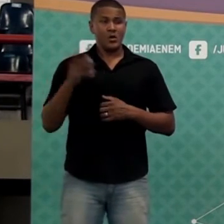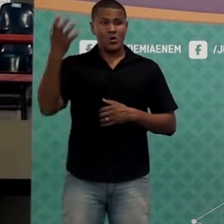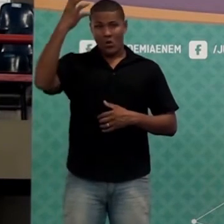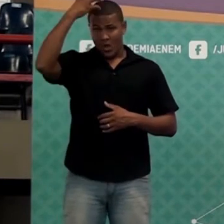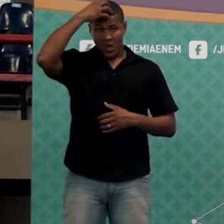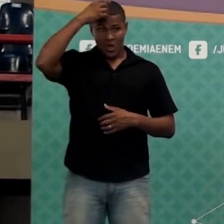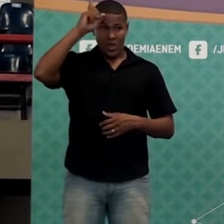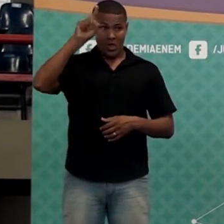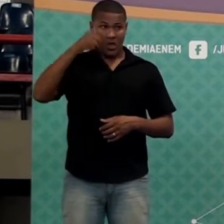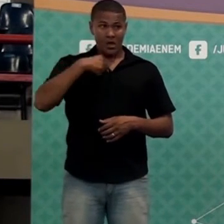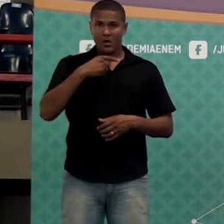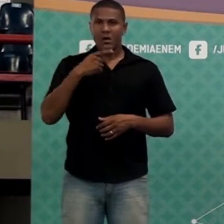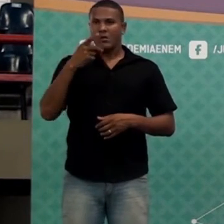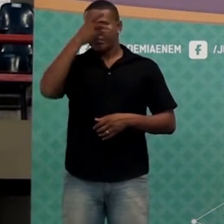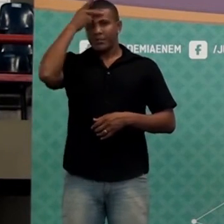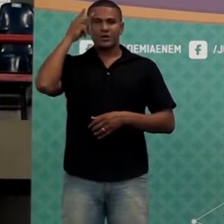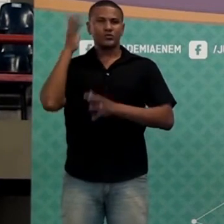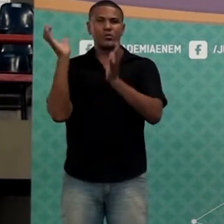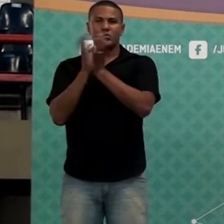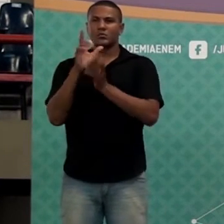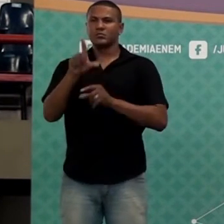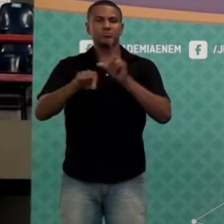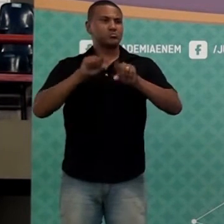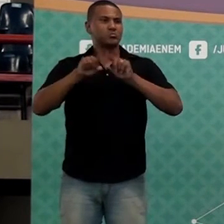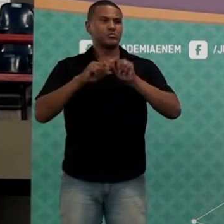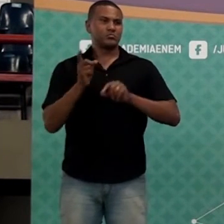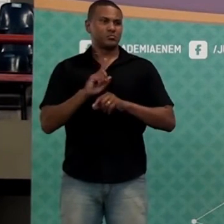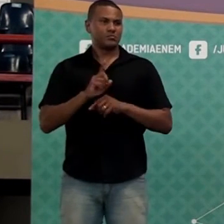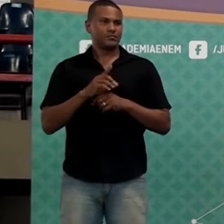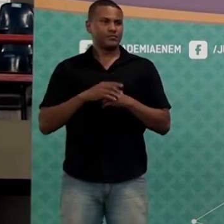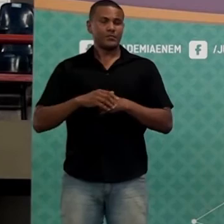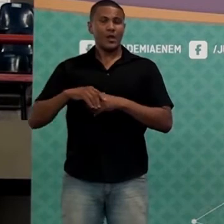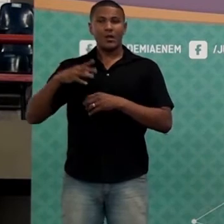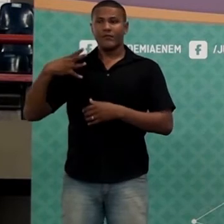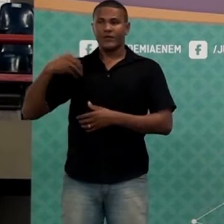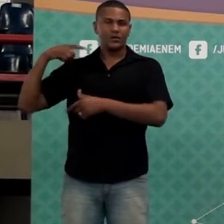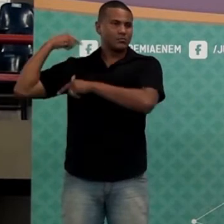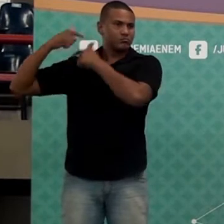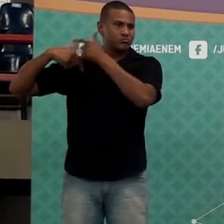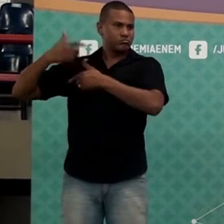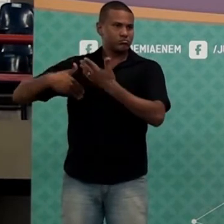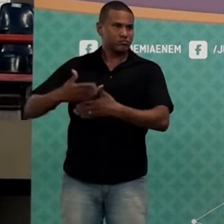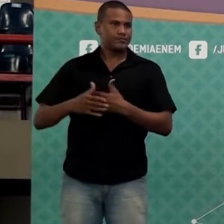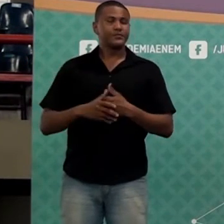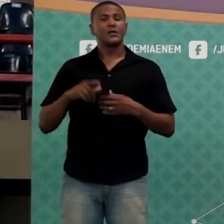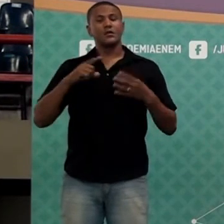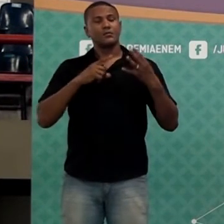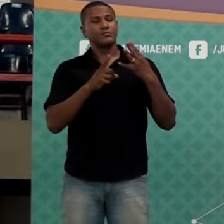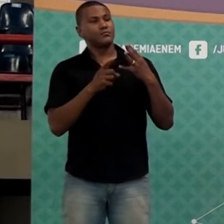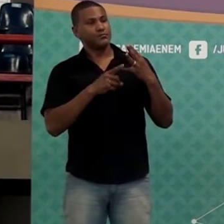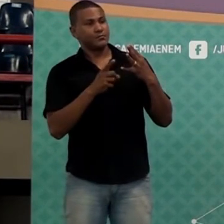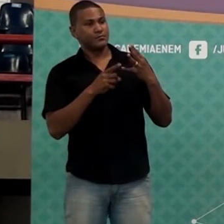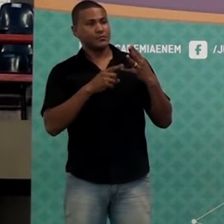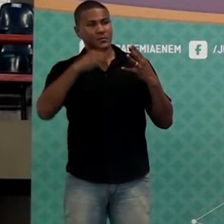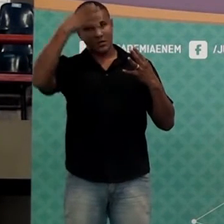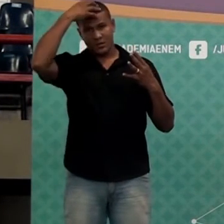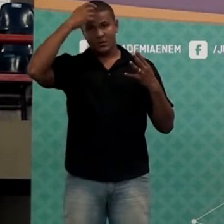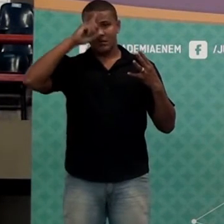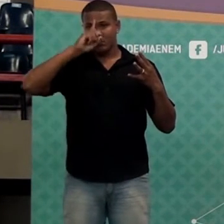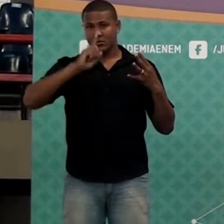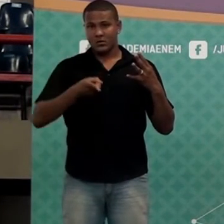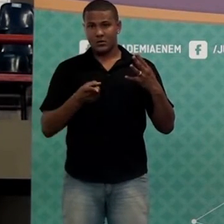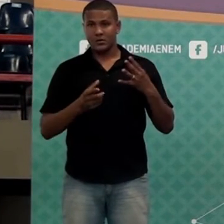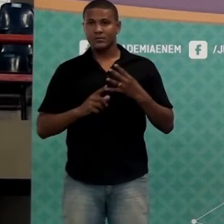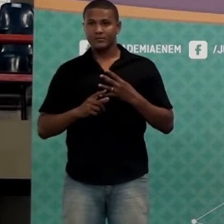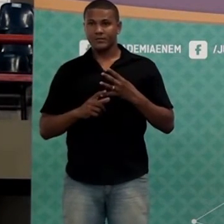rei é hereditário. Monarquia é um governo hereditário. E você tem a monarquia constitucional. O Brasil experimentou quantas duas